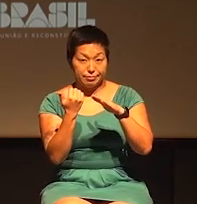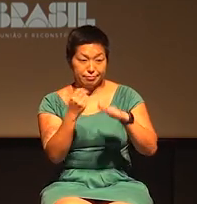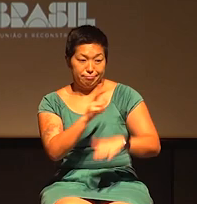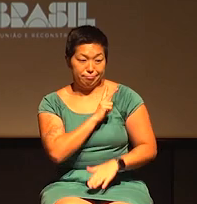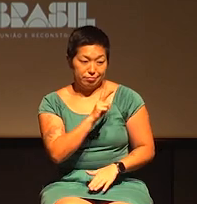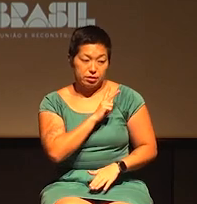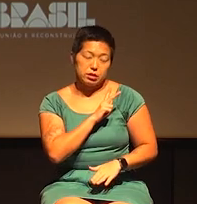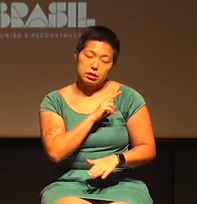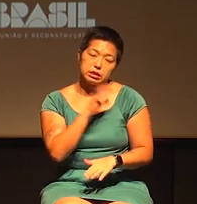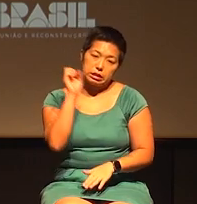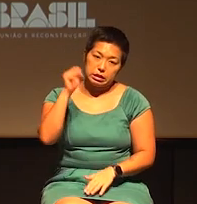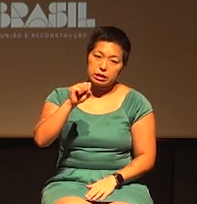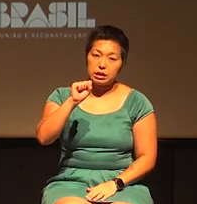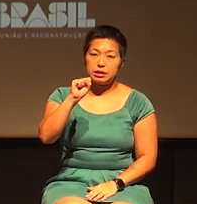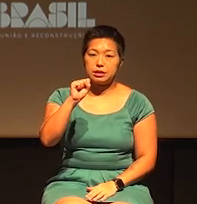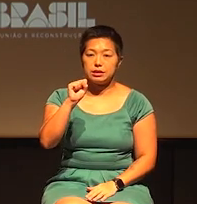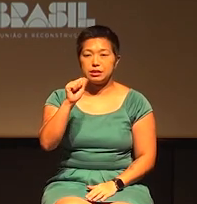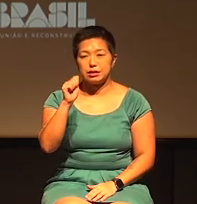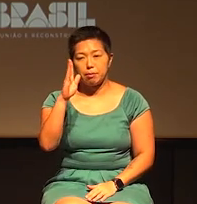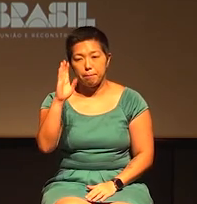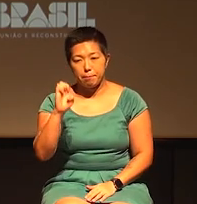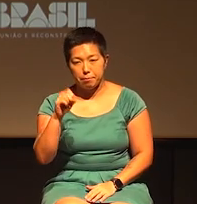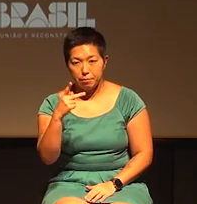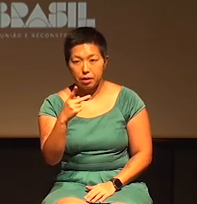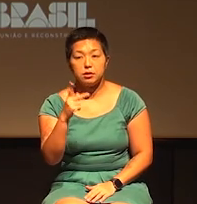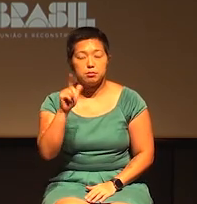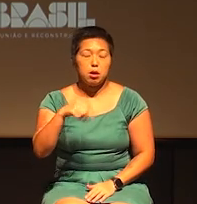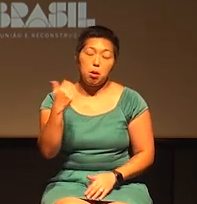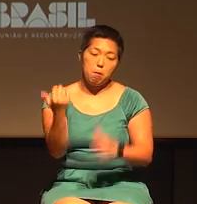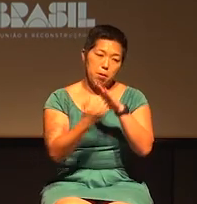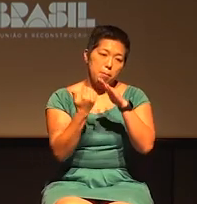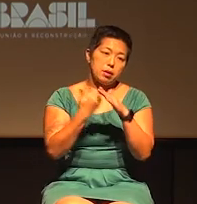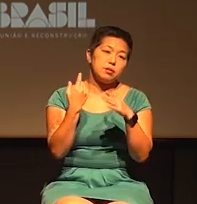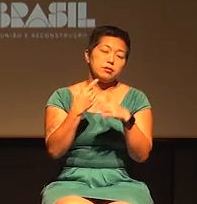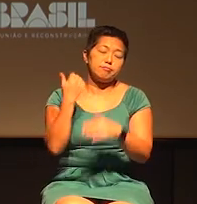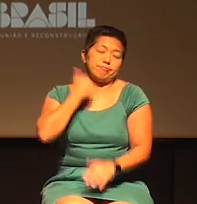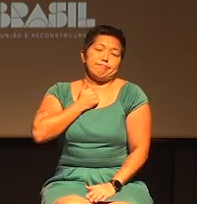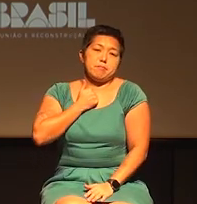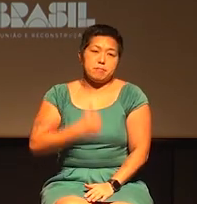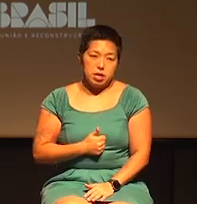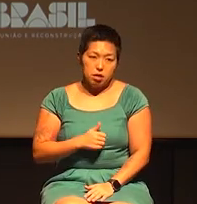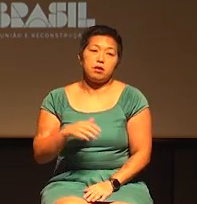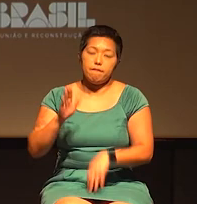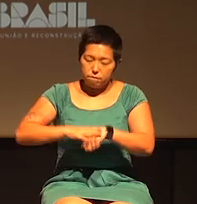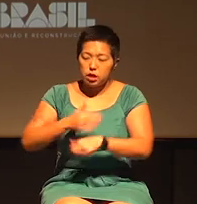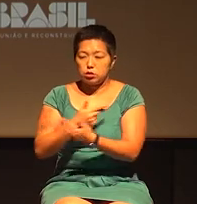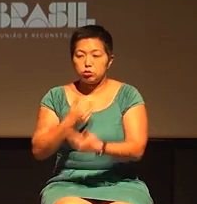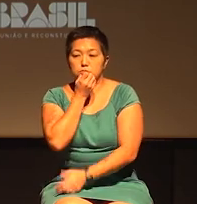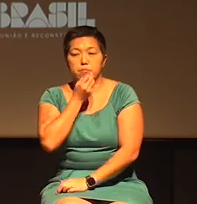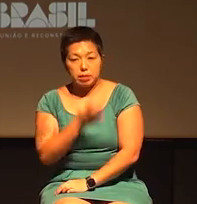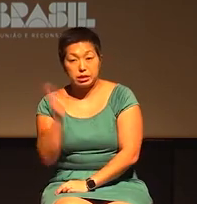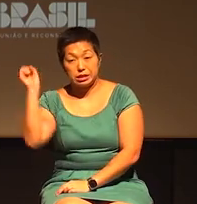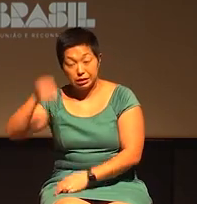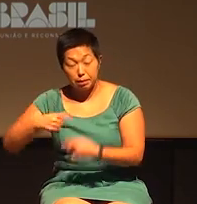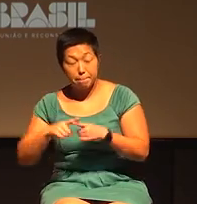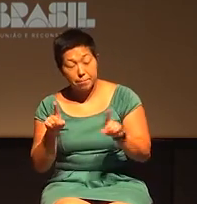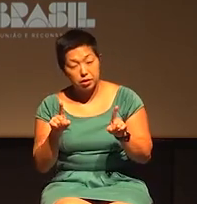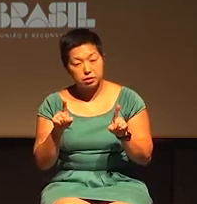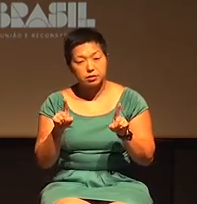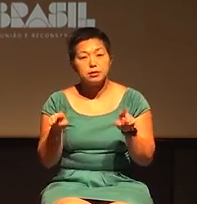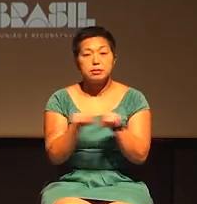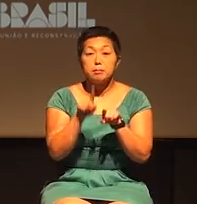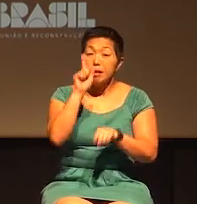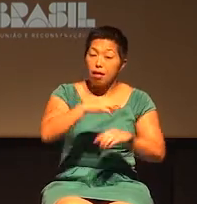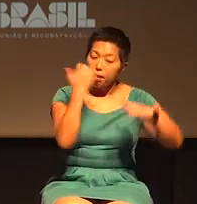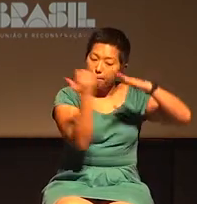a Sabesp é uma empresa que eu acho uma merda na verdade ela faz muitas coisas muito bem feitas presta mas mas também